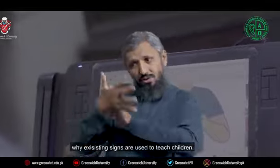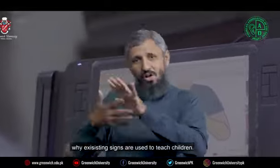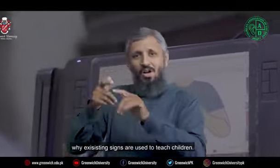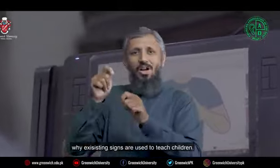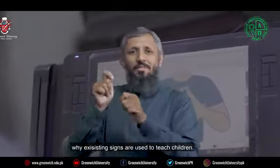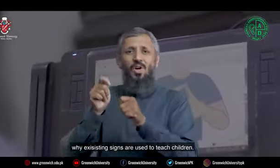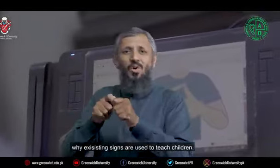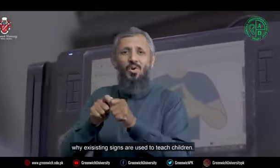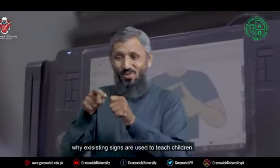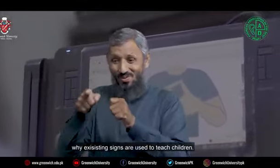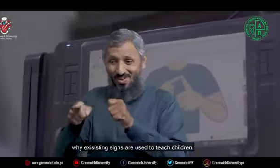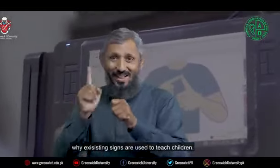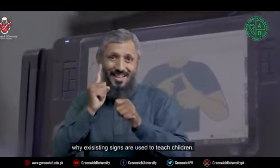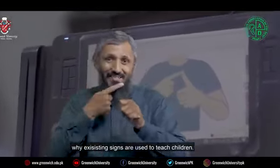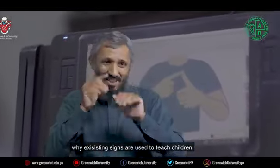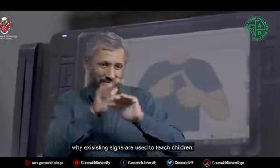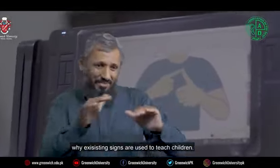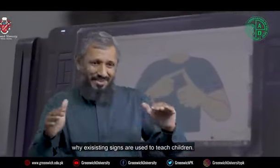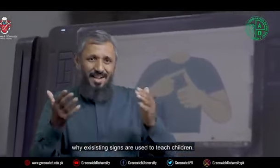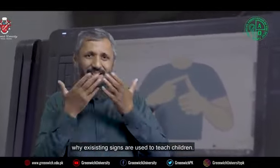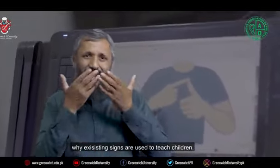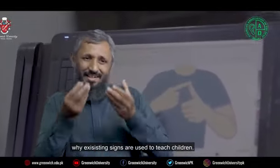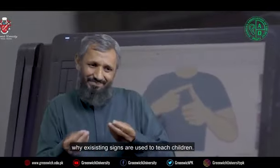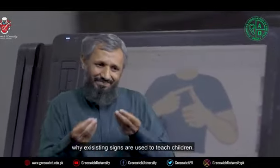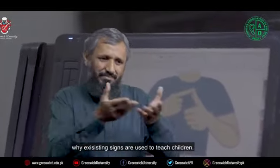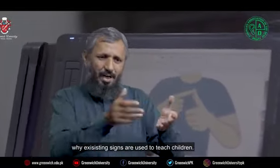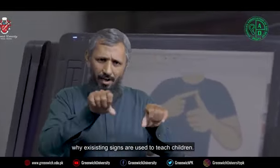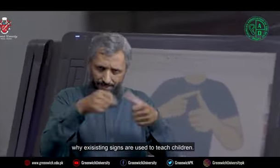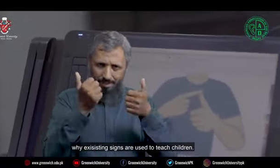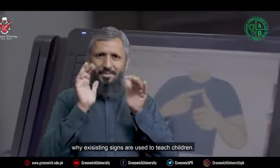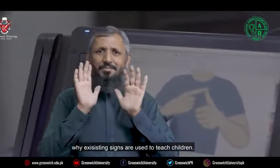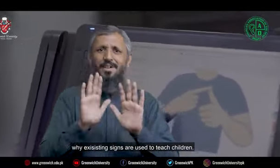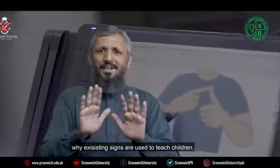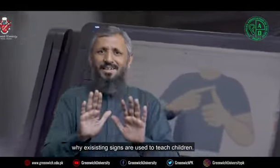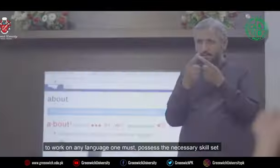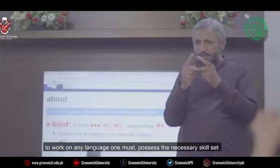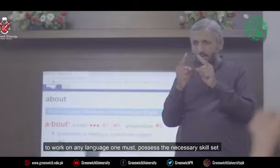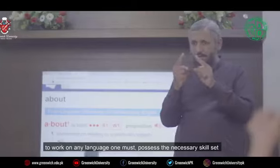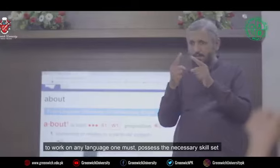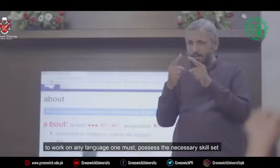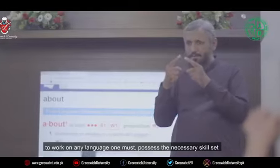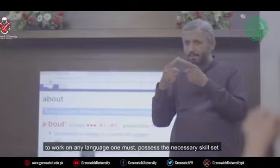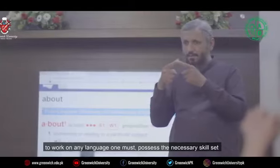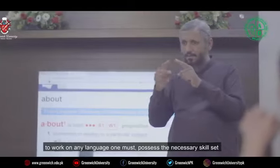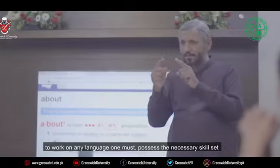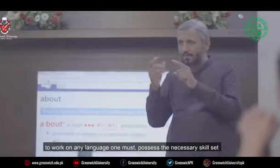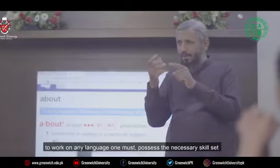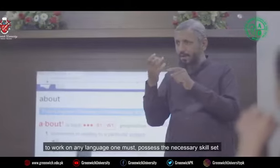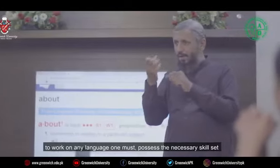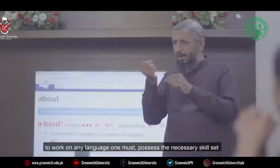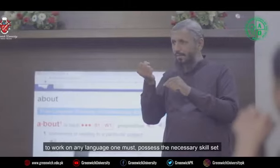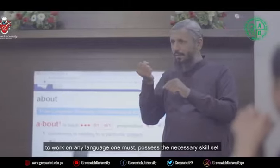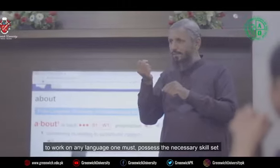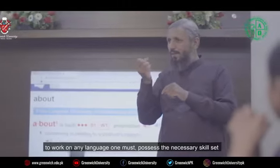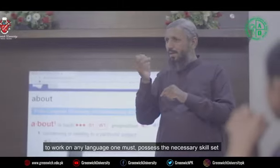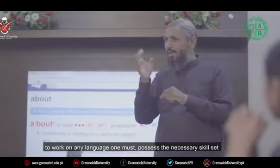इशारे बनाकर ही समाज से महरूम बच्चों को तालीम दी जा सकती है। किसी भी ज़ुबान पर काम करने के लिए उस ज़बान